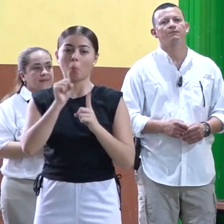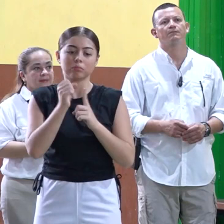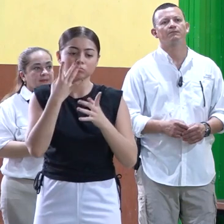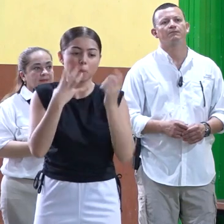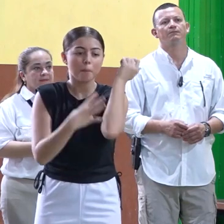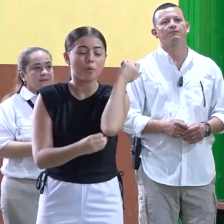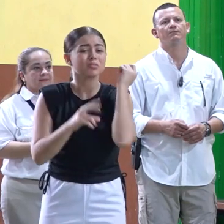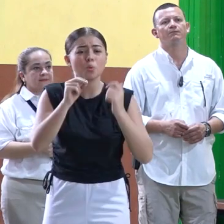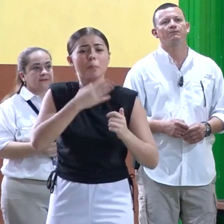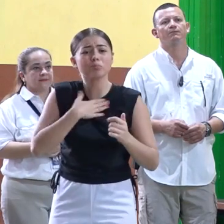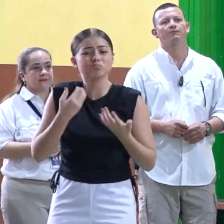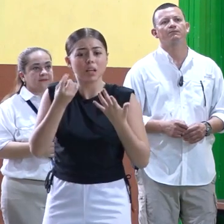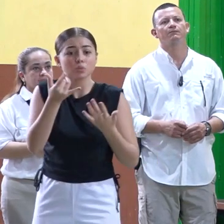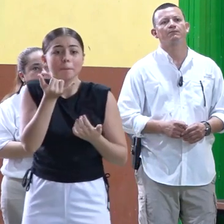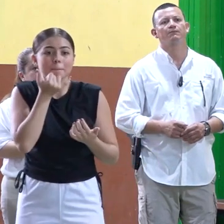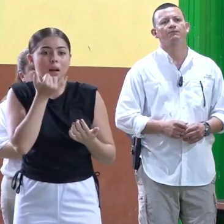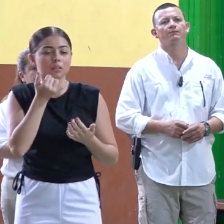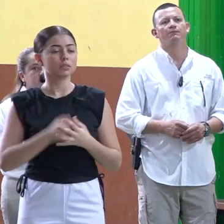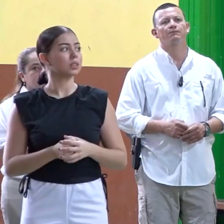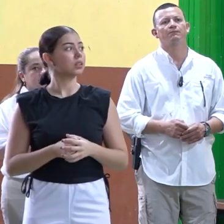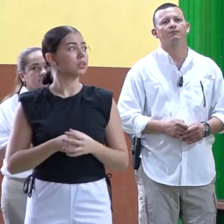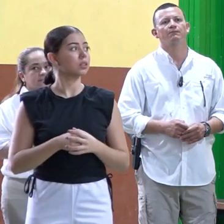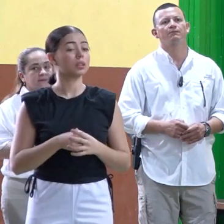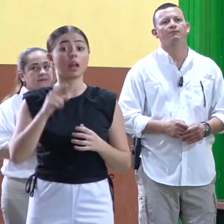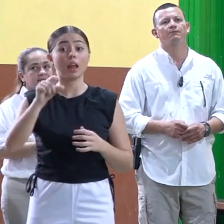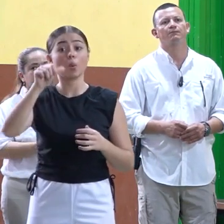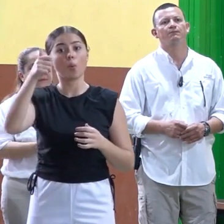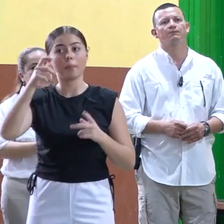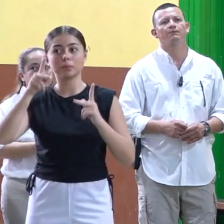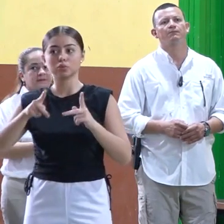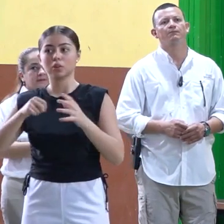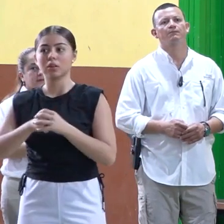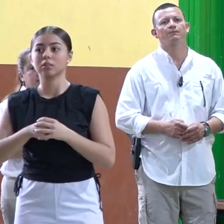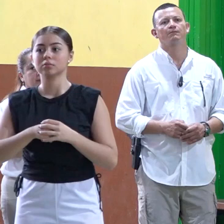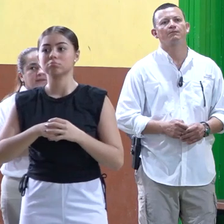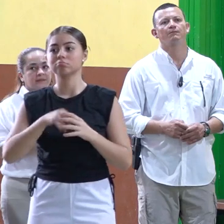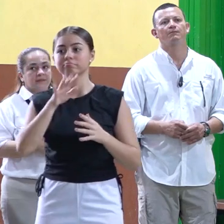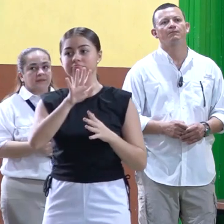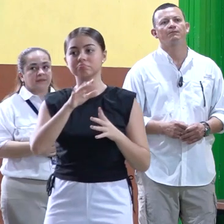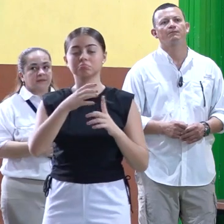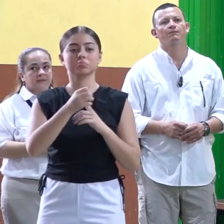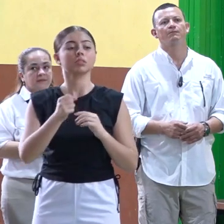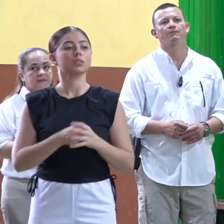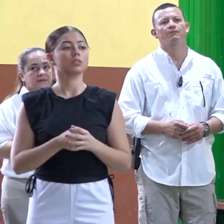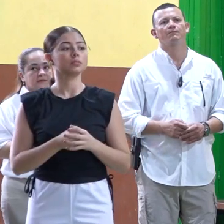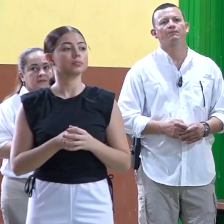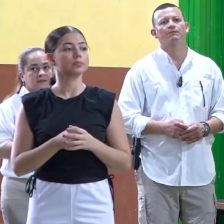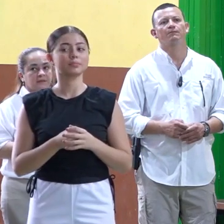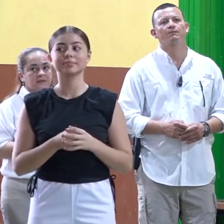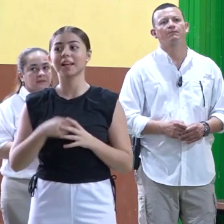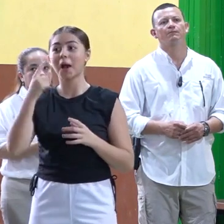Eso es lo que pasa. Y ese demagogo que se llama líder, y ojalá me estén filmando para que lo